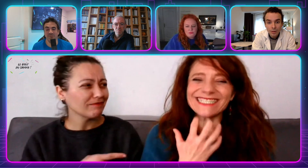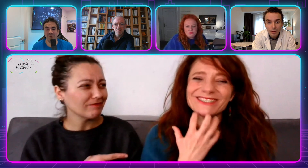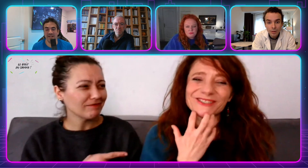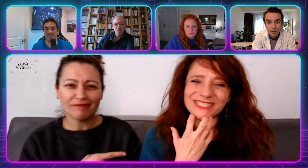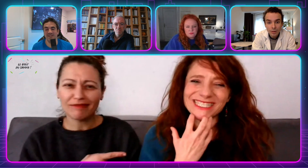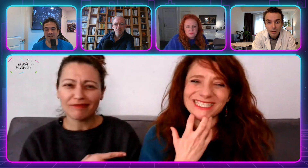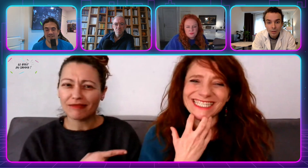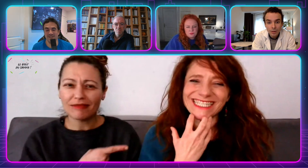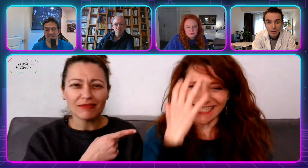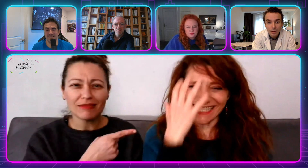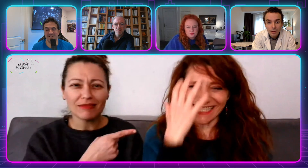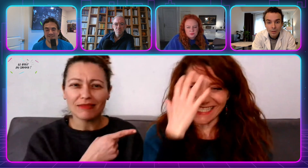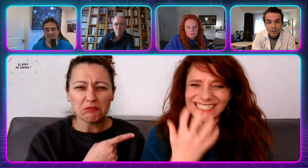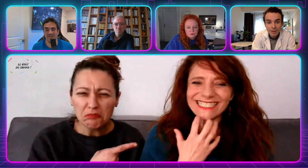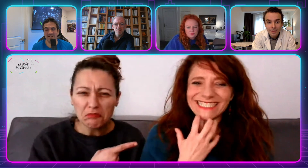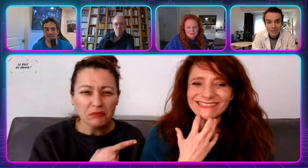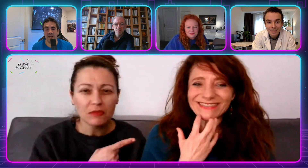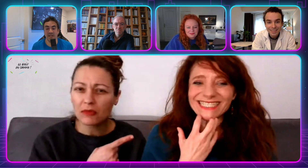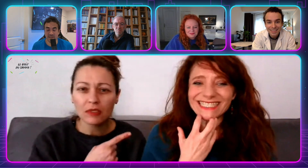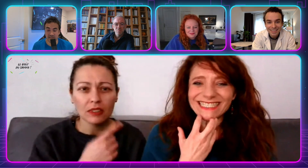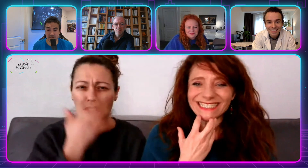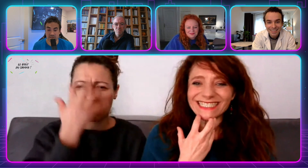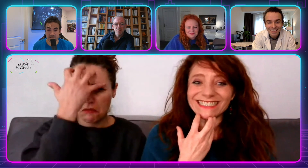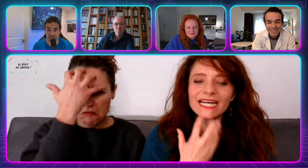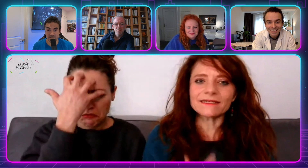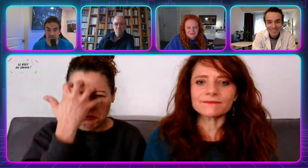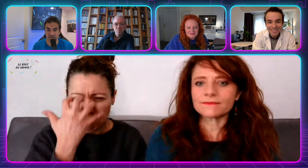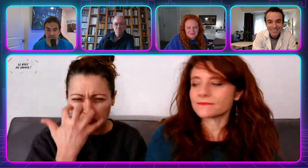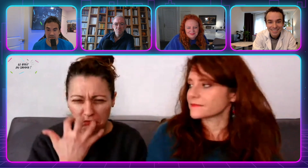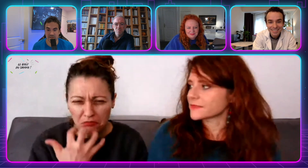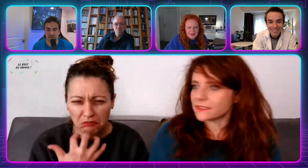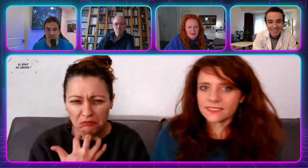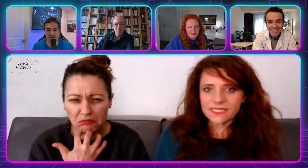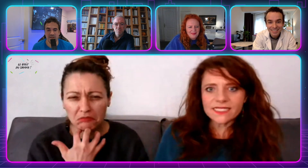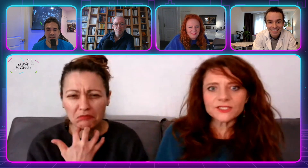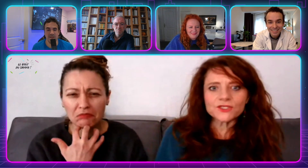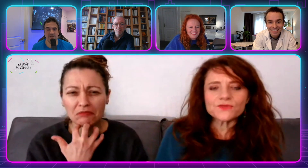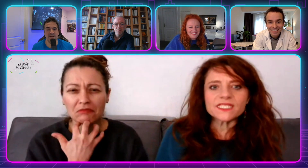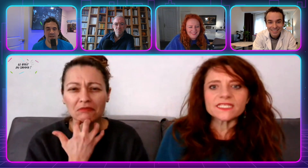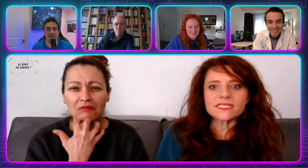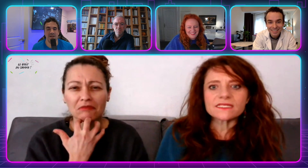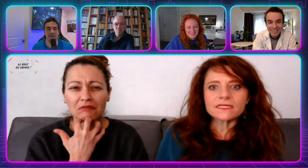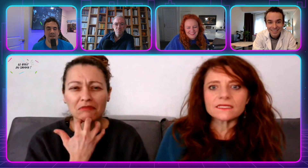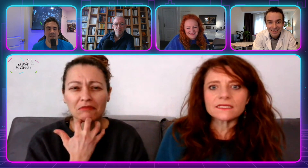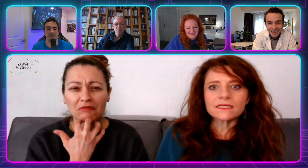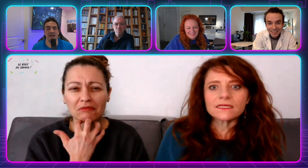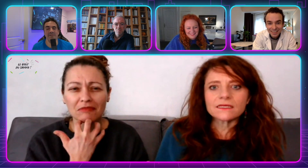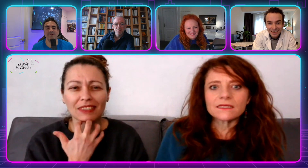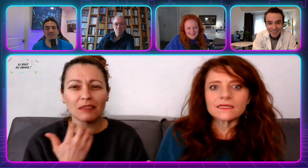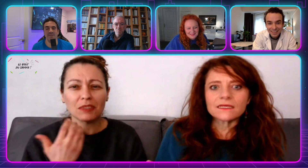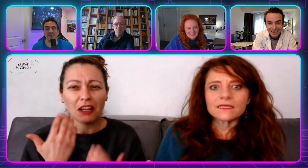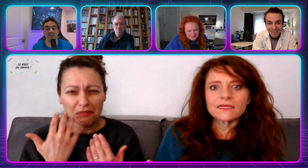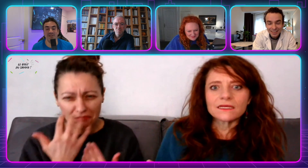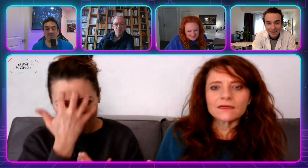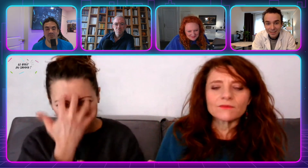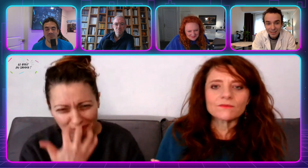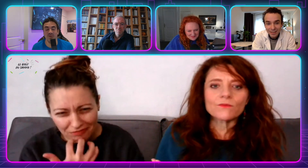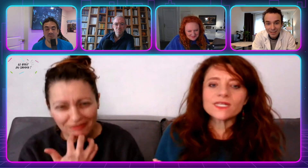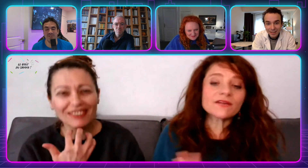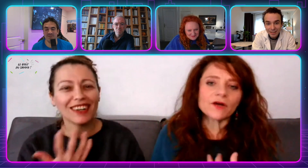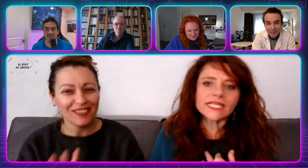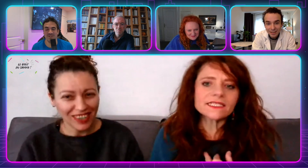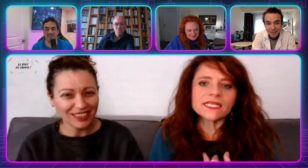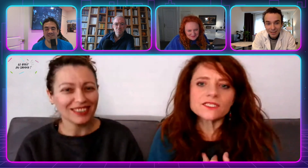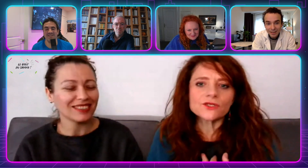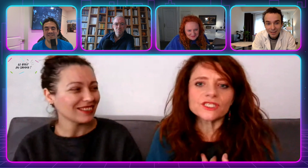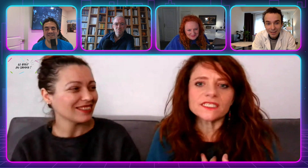T'es contente? c'est je suis triste. Ah là, t'es triste? Ouais, je suis triste. Ah oui, j'ai l'impression que t'étais contente. Tu vas Moi,